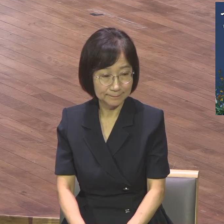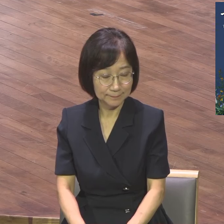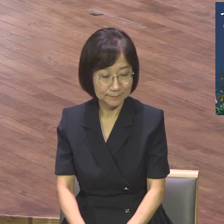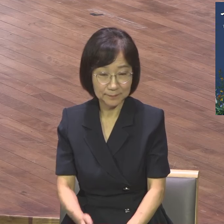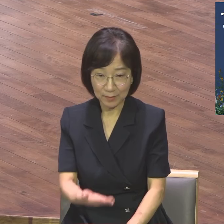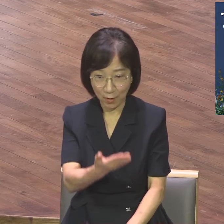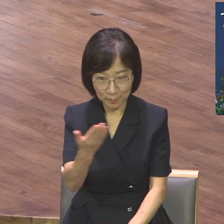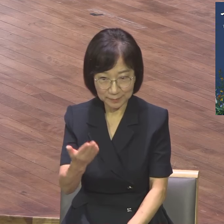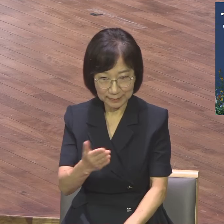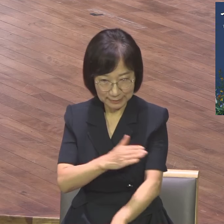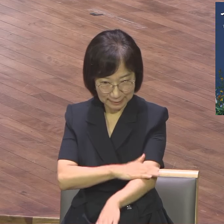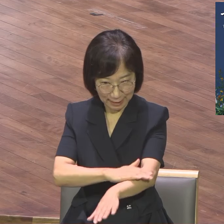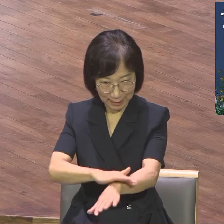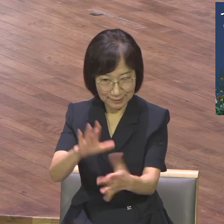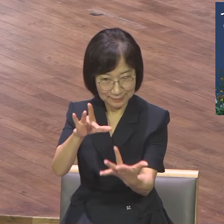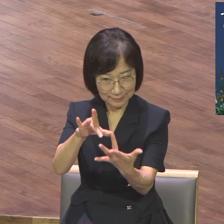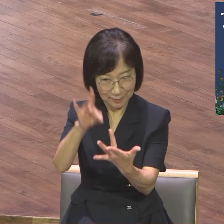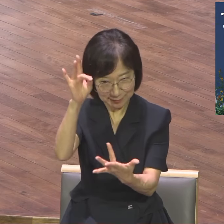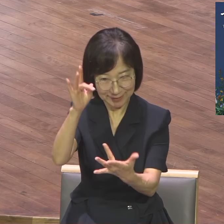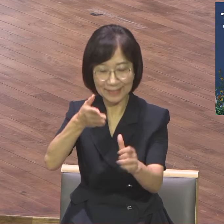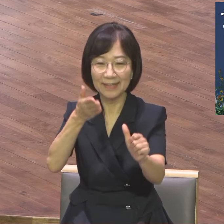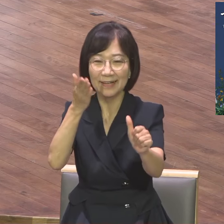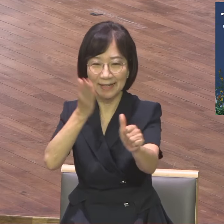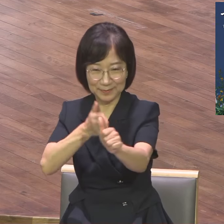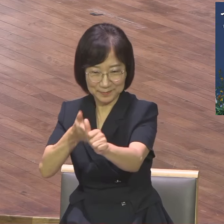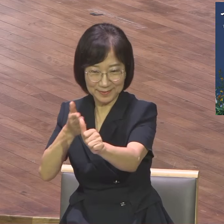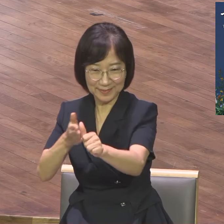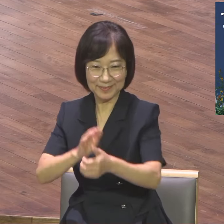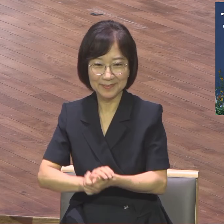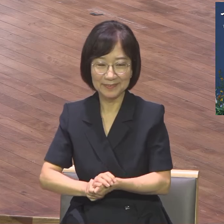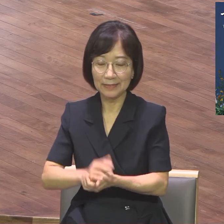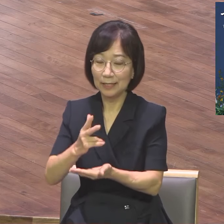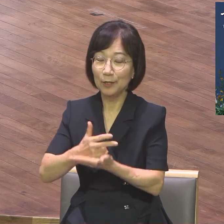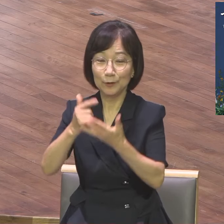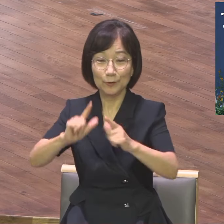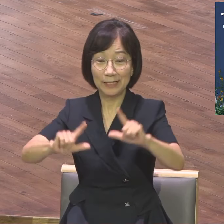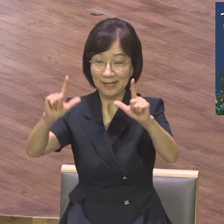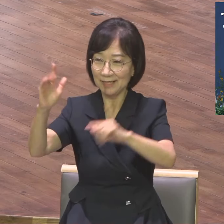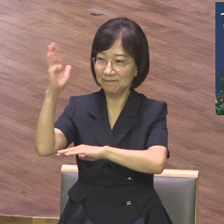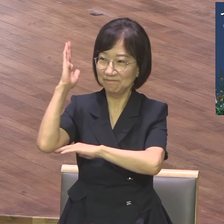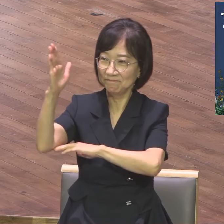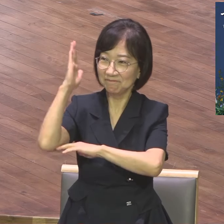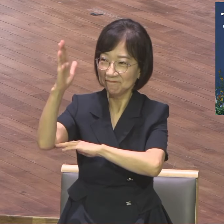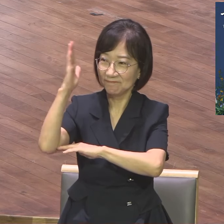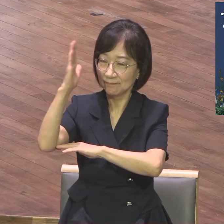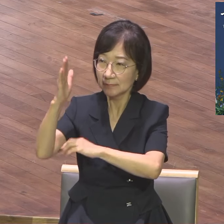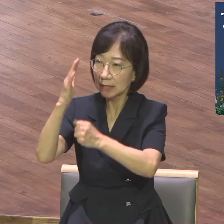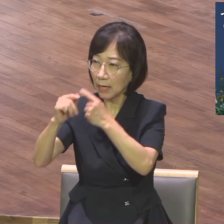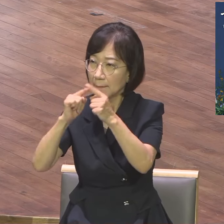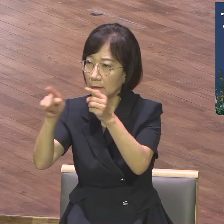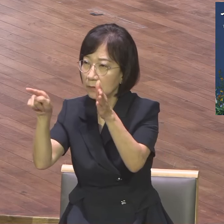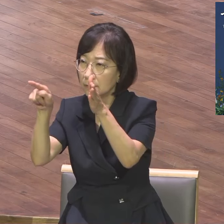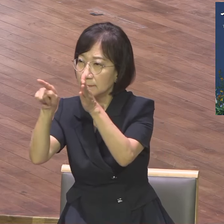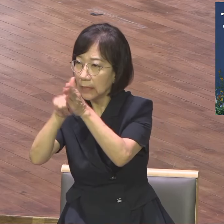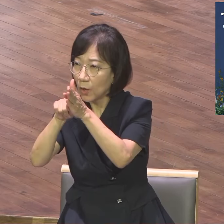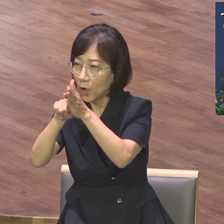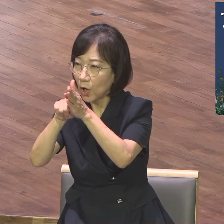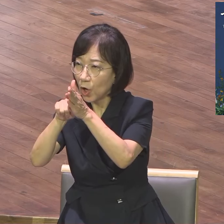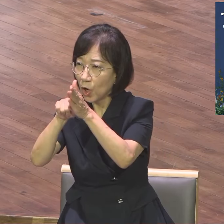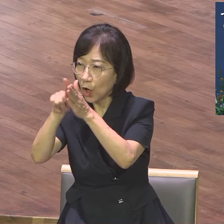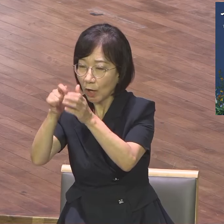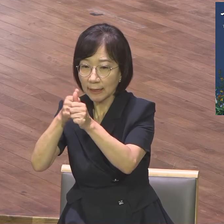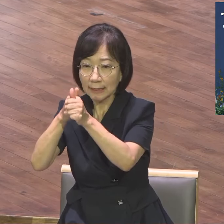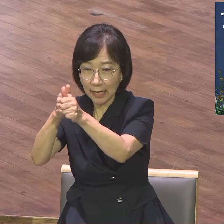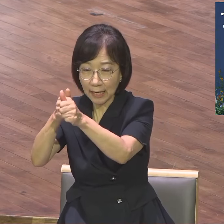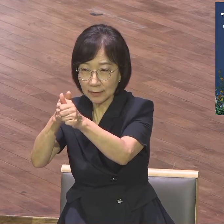여러분 선택 잘 하시기 바랍니다. 강단에서 선포되는 하나님의 말씀을 따라서 영적